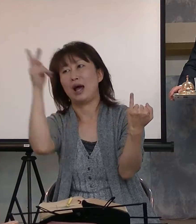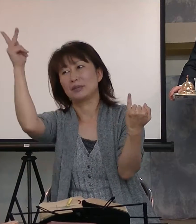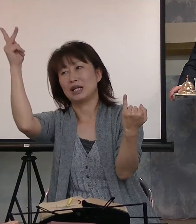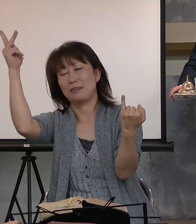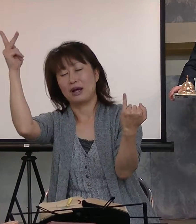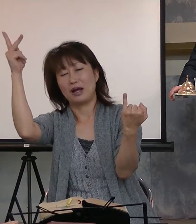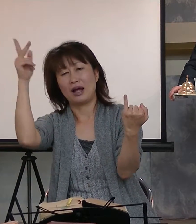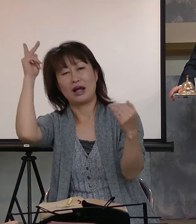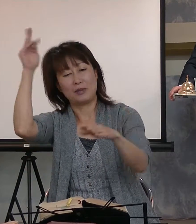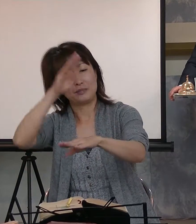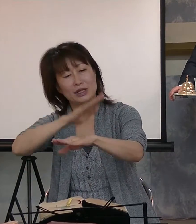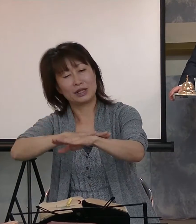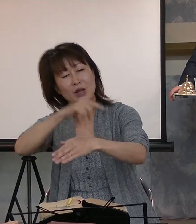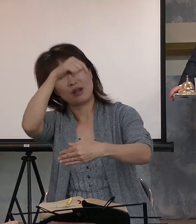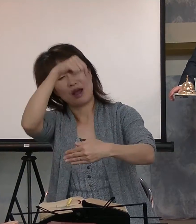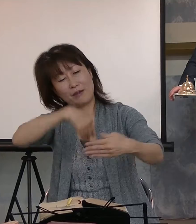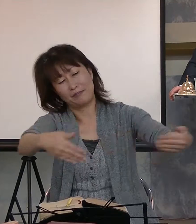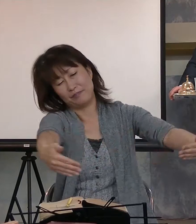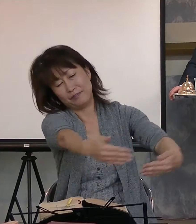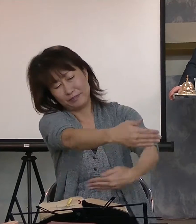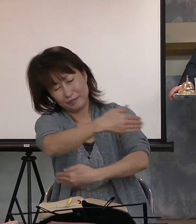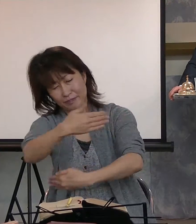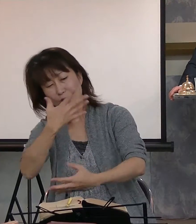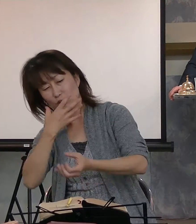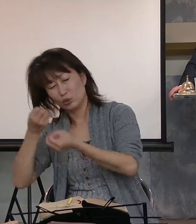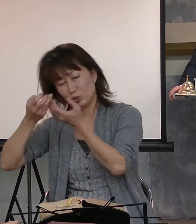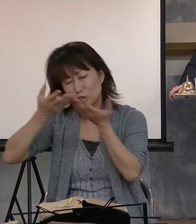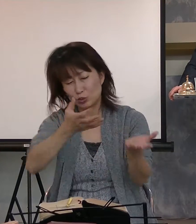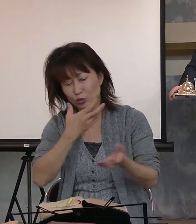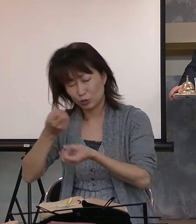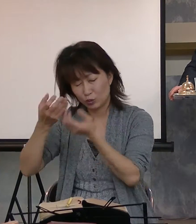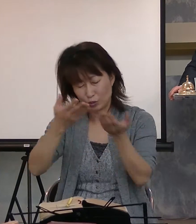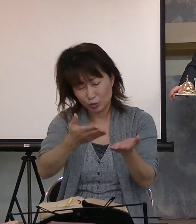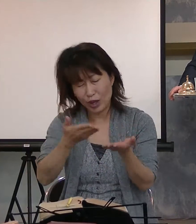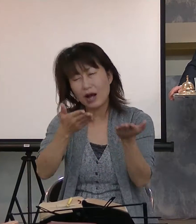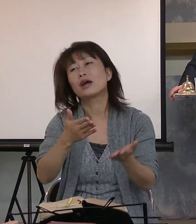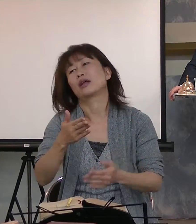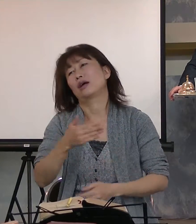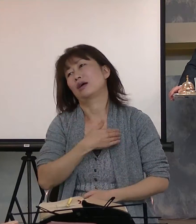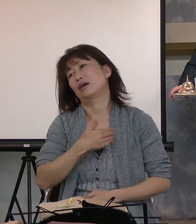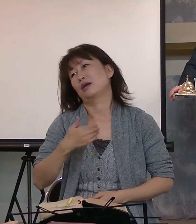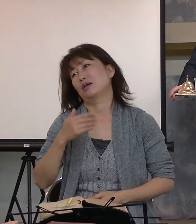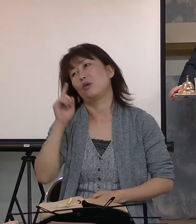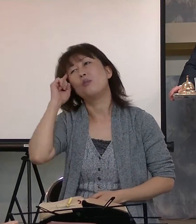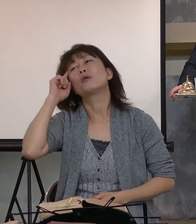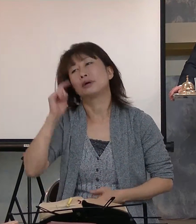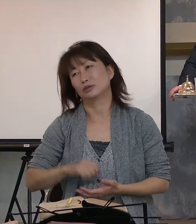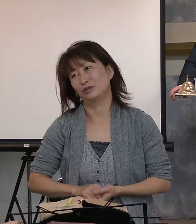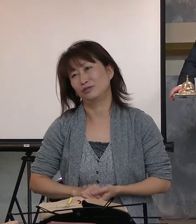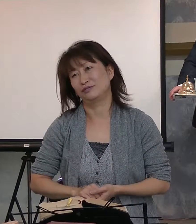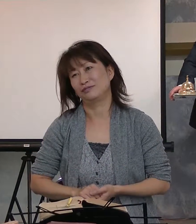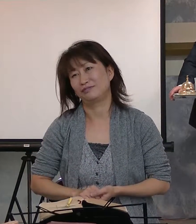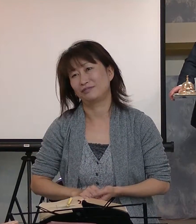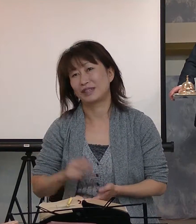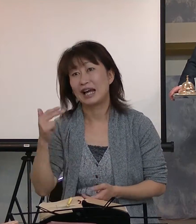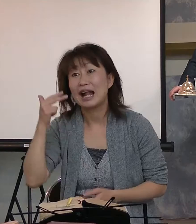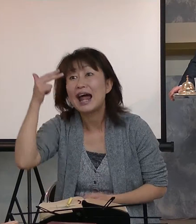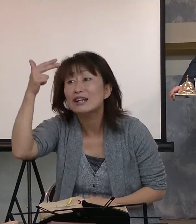中で祝してあげたと我々は信じております。来週は